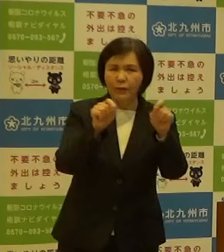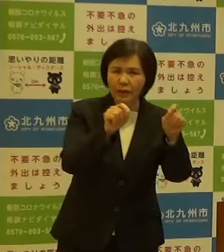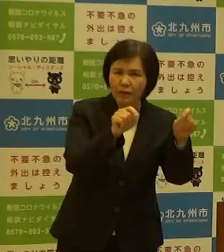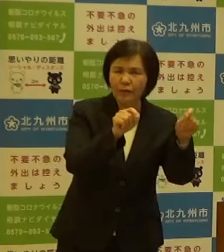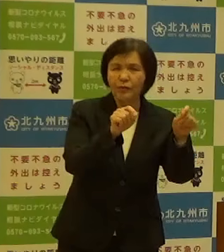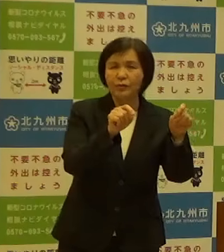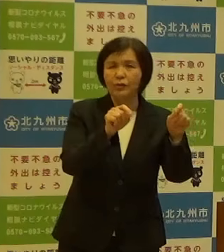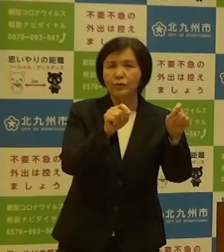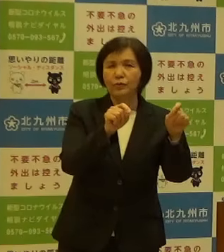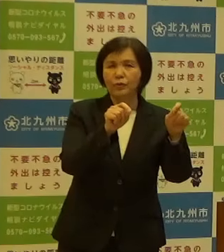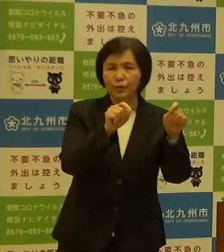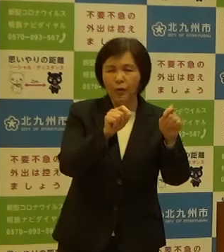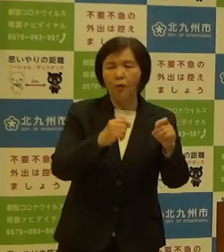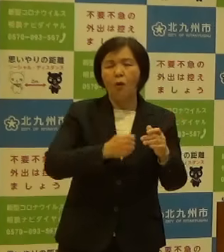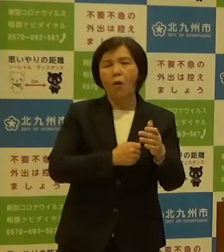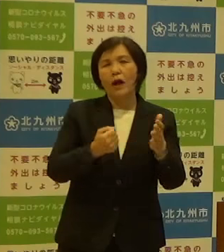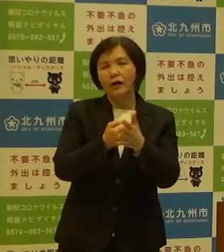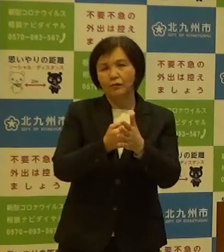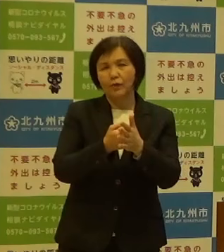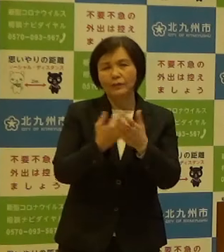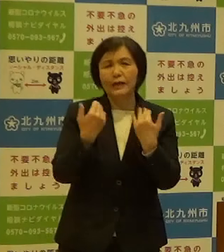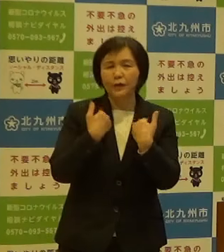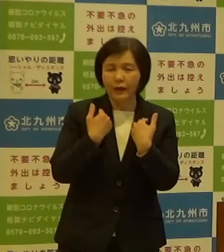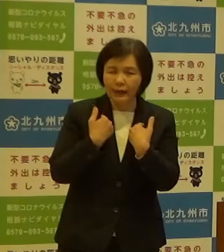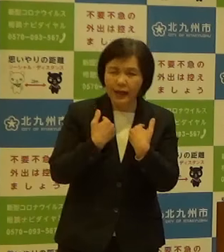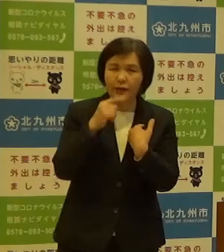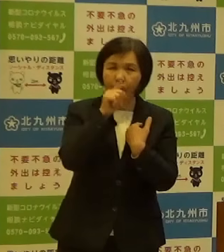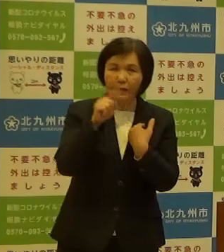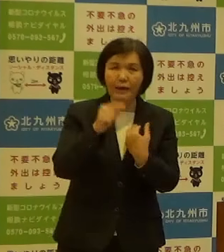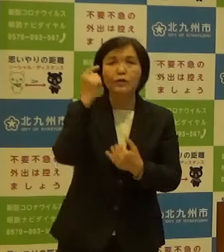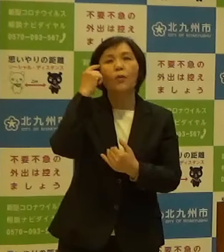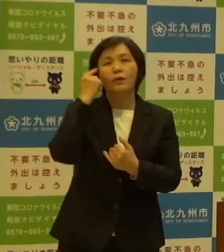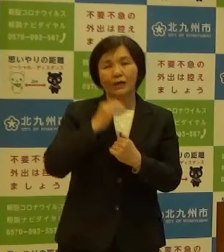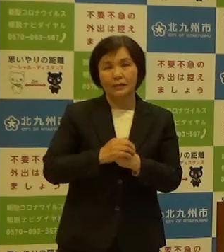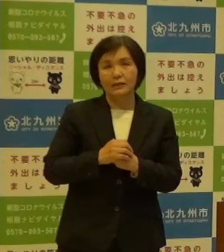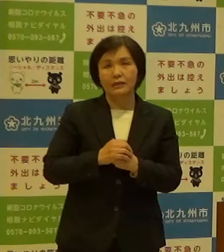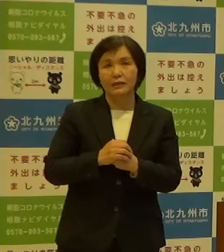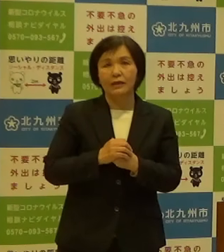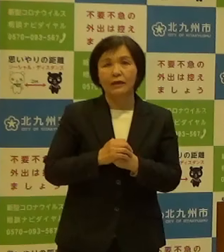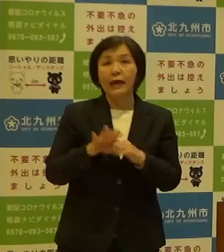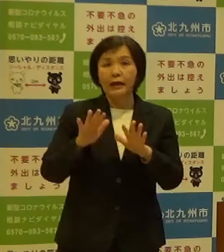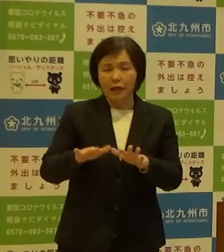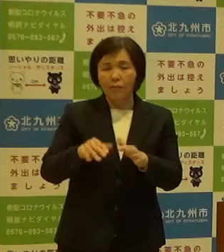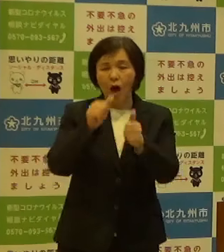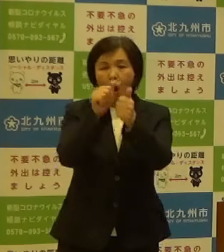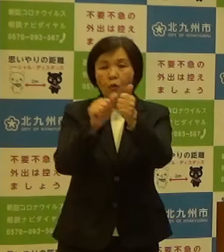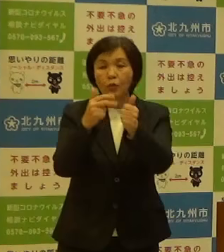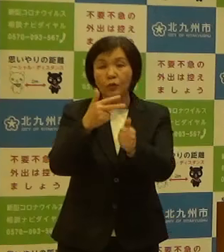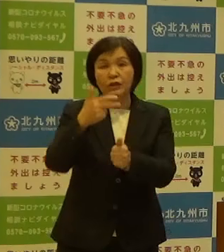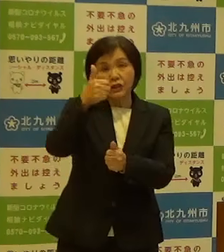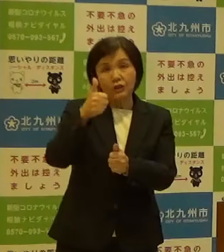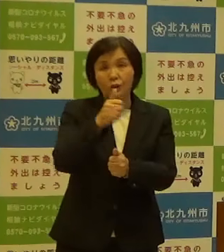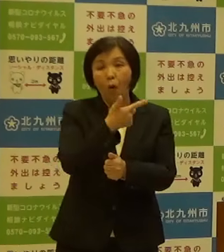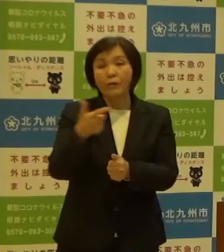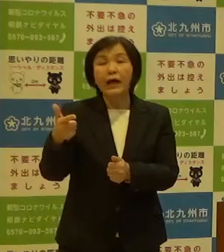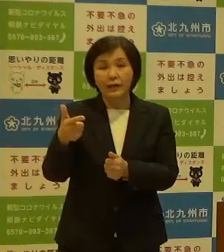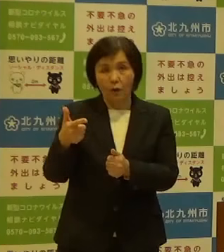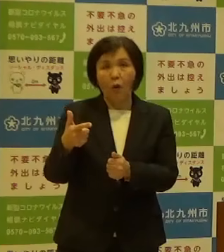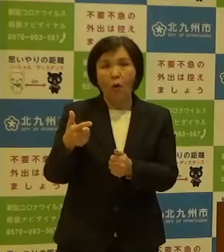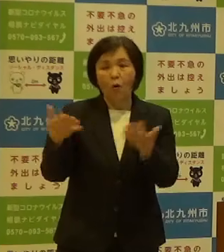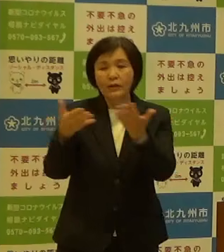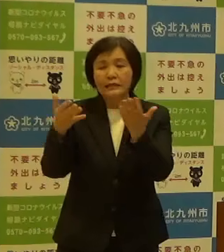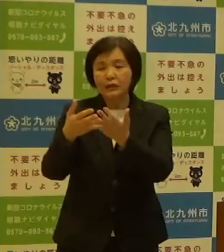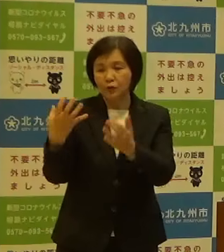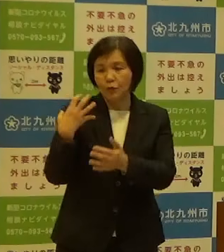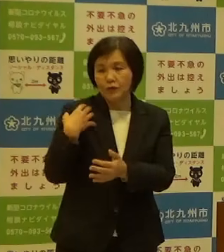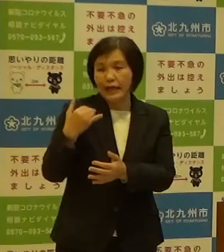ではないか、これにつきましては、常時副市長副知事の間で実務責任者の立場でいろんなこと